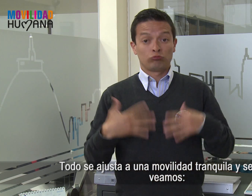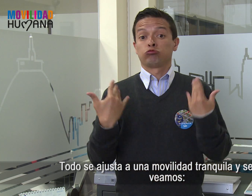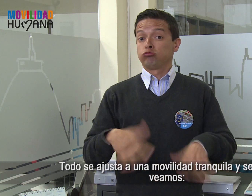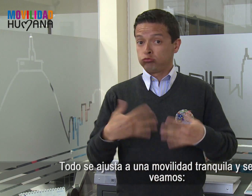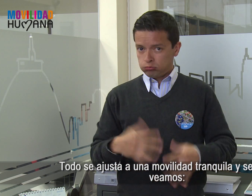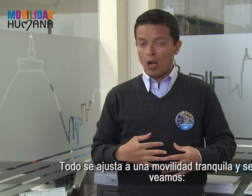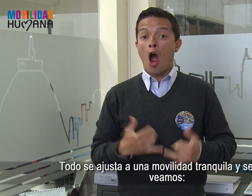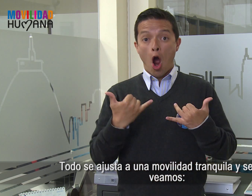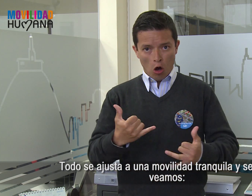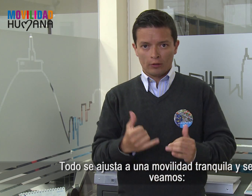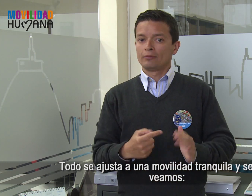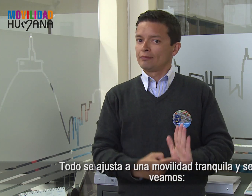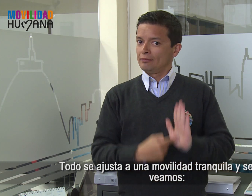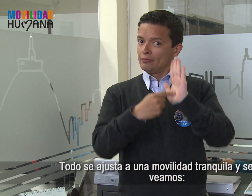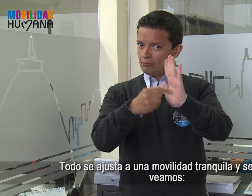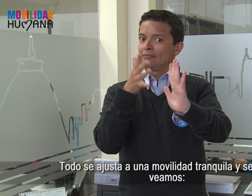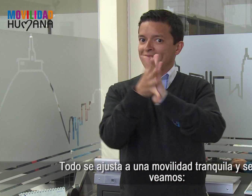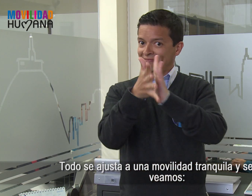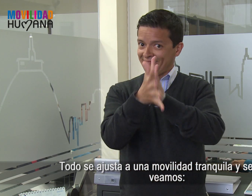segura. Veamos.